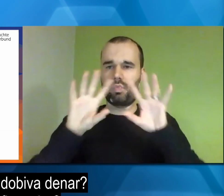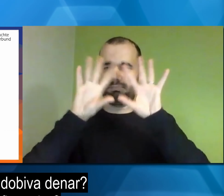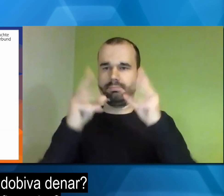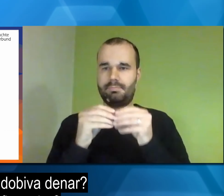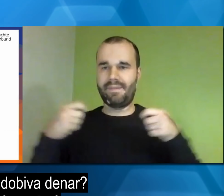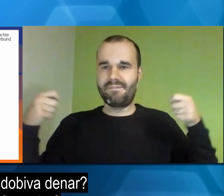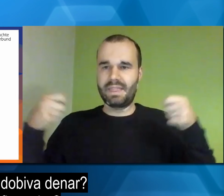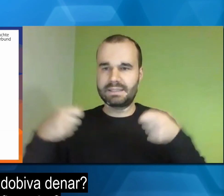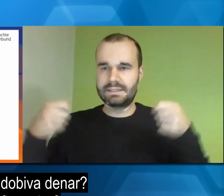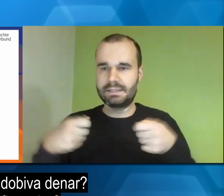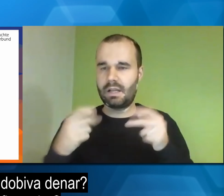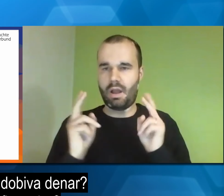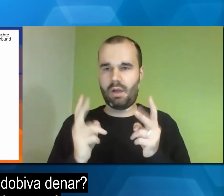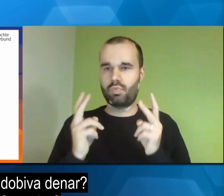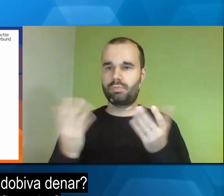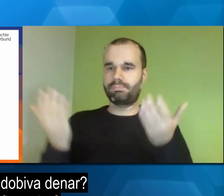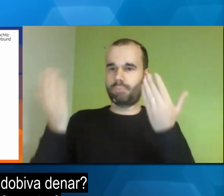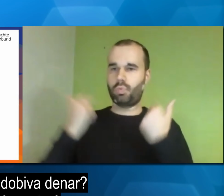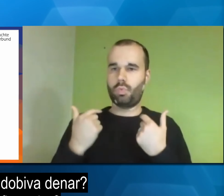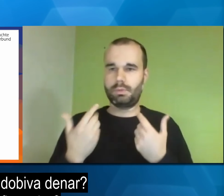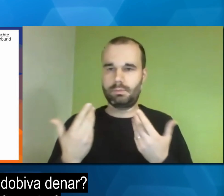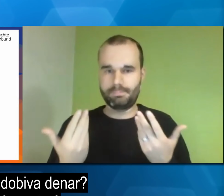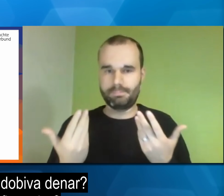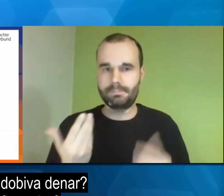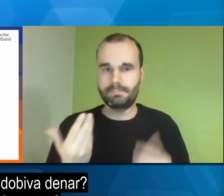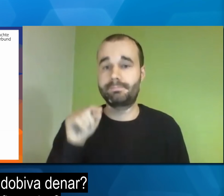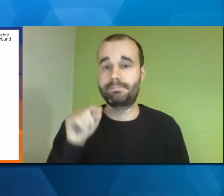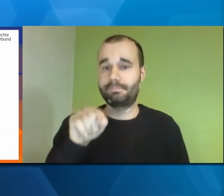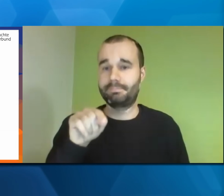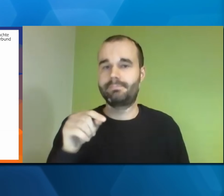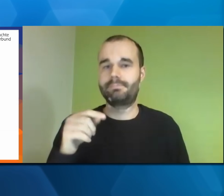HFS, od kje dobiva denar, kako se financira.